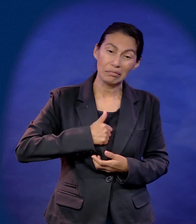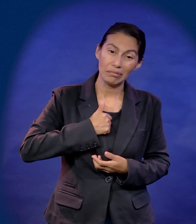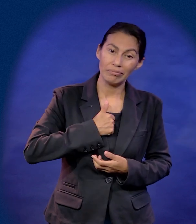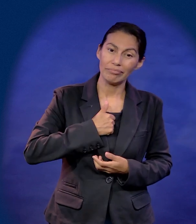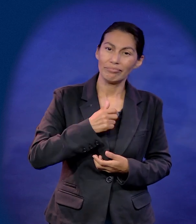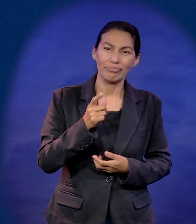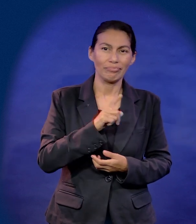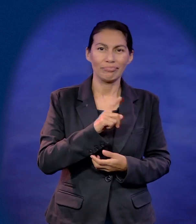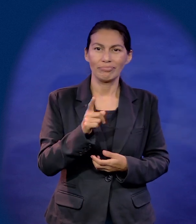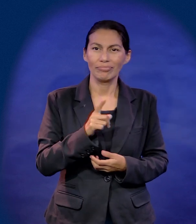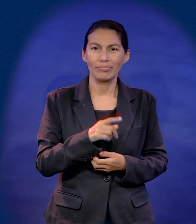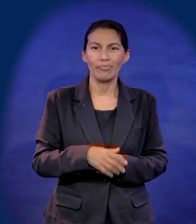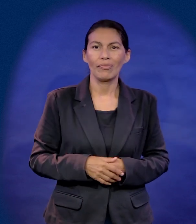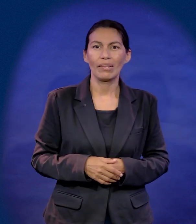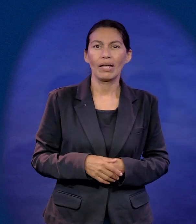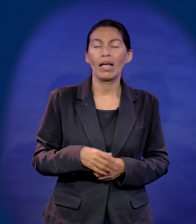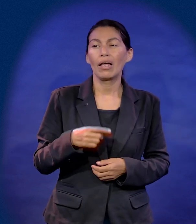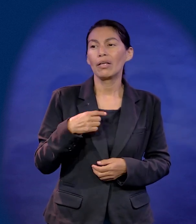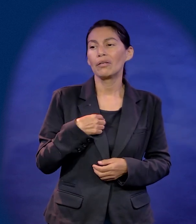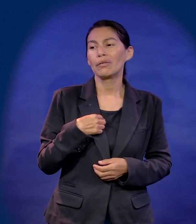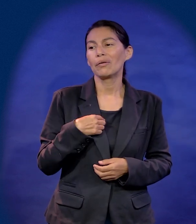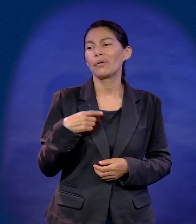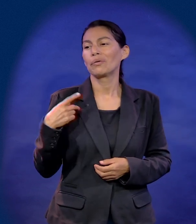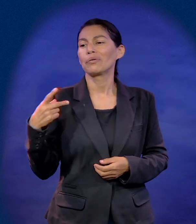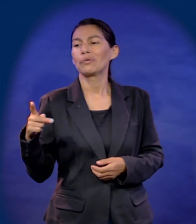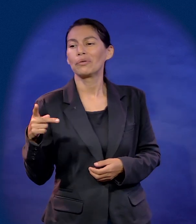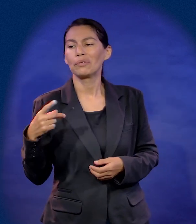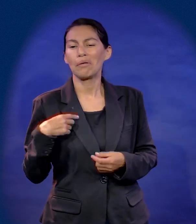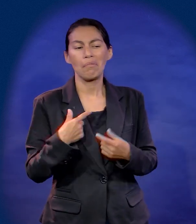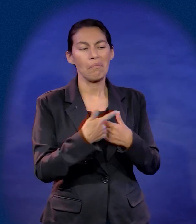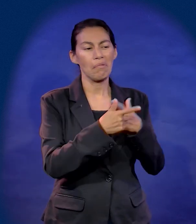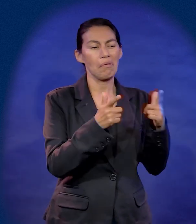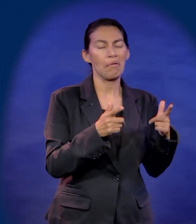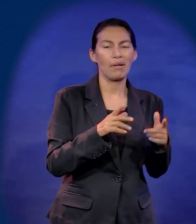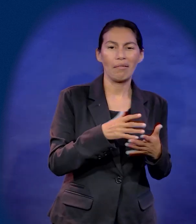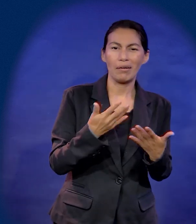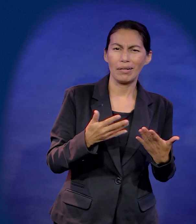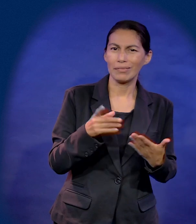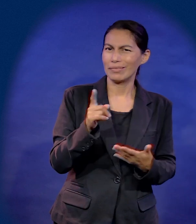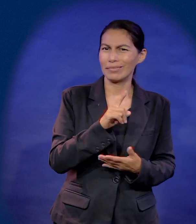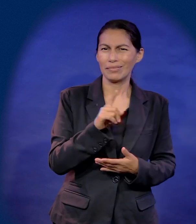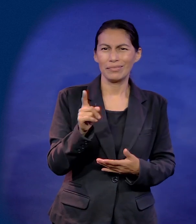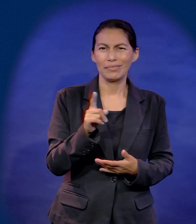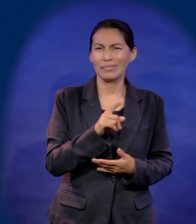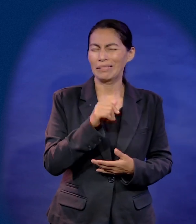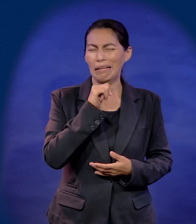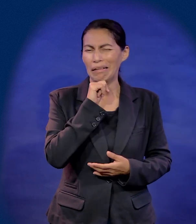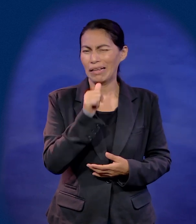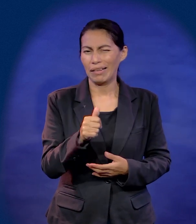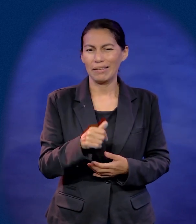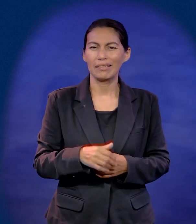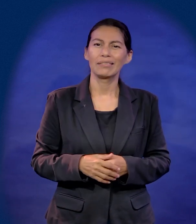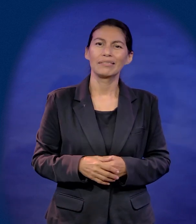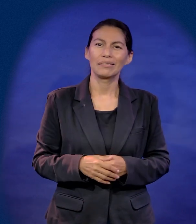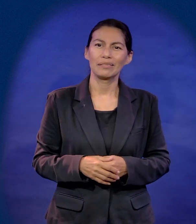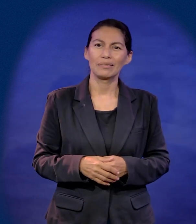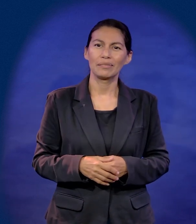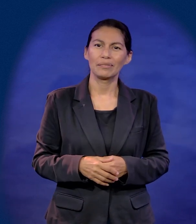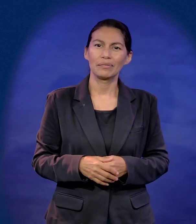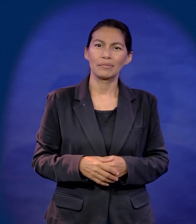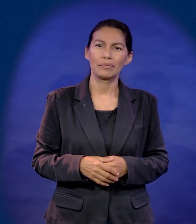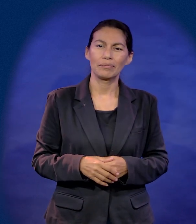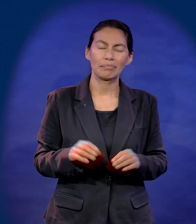hacer publicaciones de esas melodramáticas que dan tristeza y lástima, ¿no? Me tenías, era tuyo y me dejaste ir.